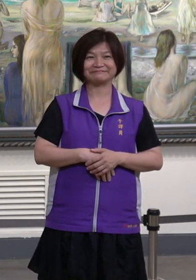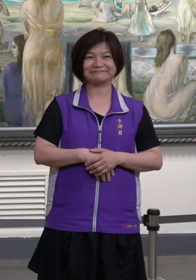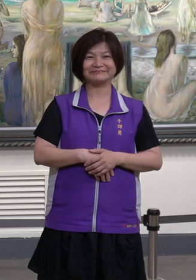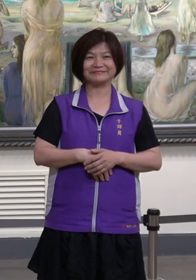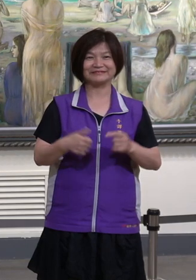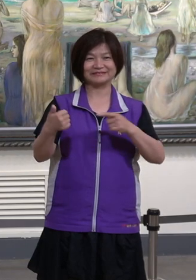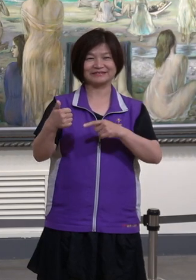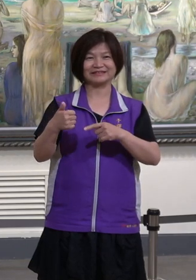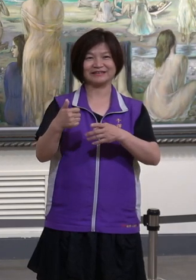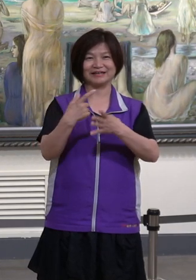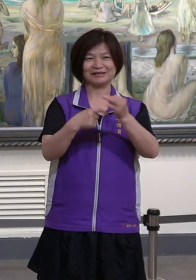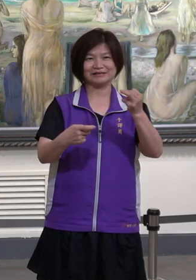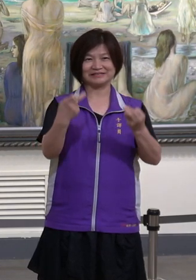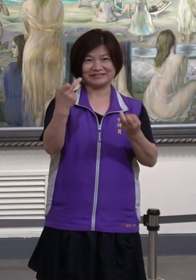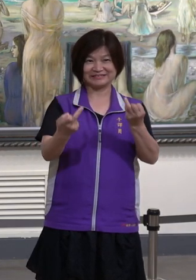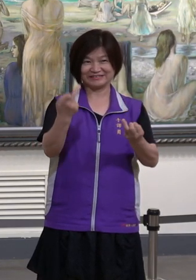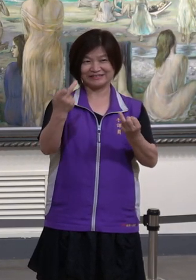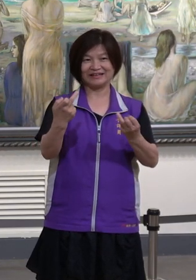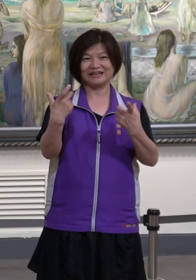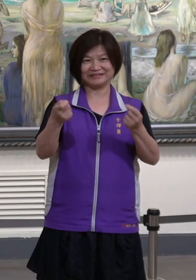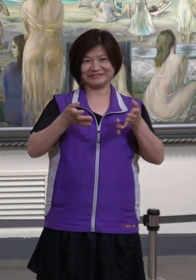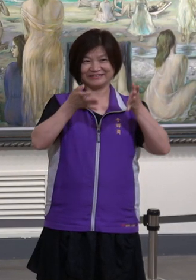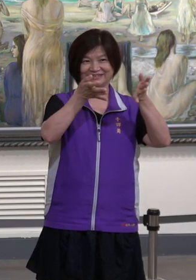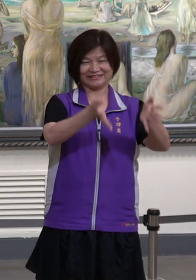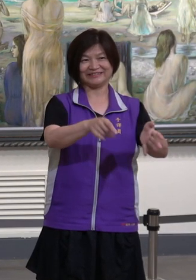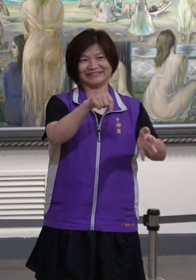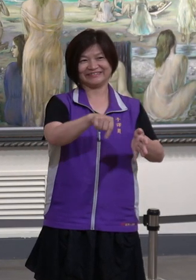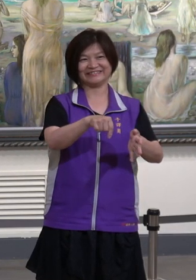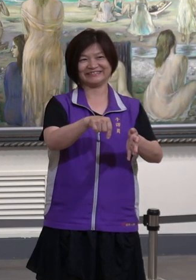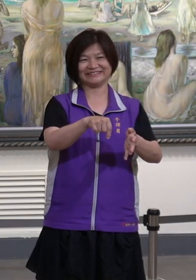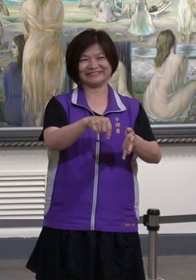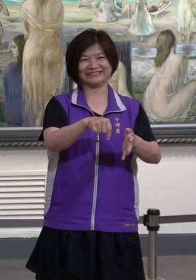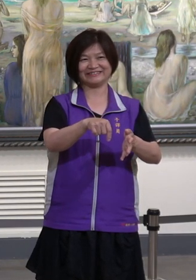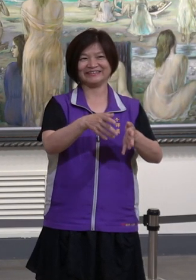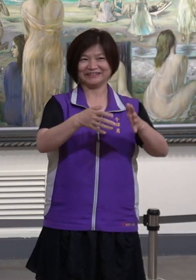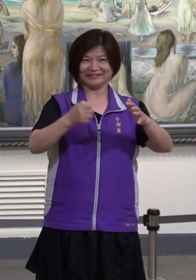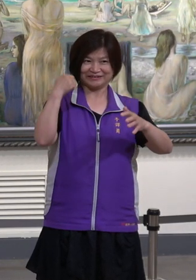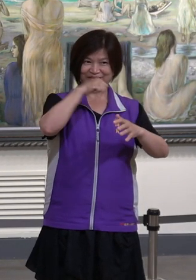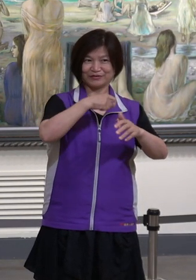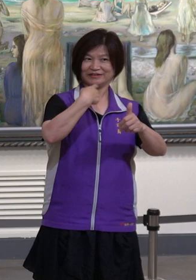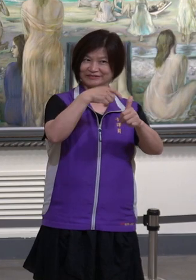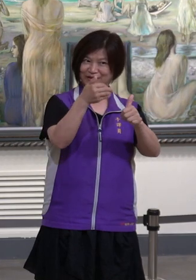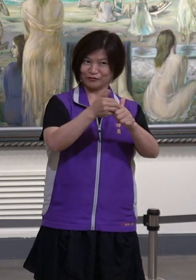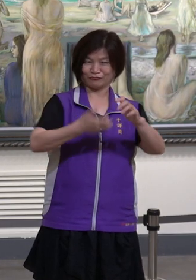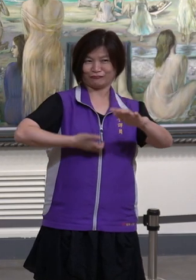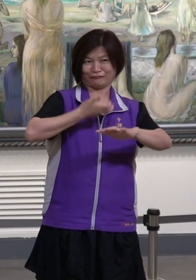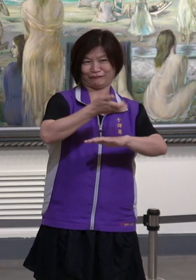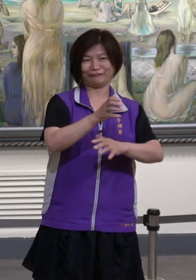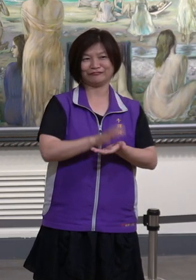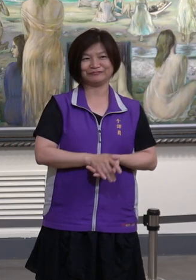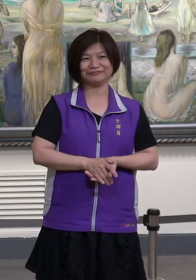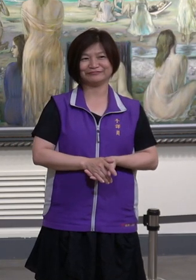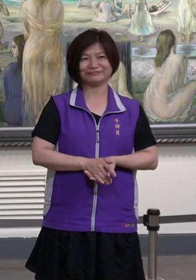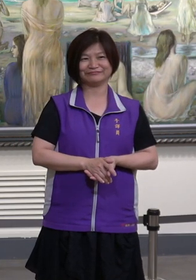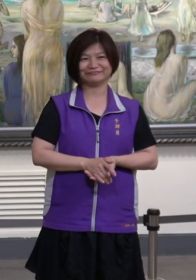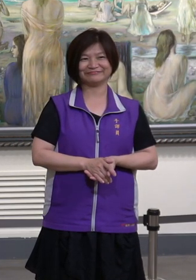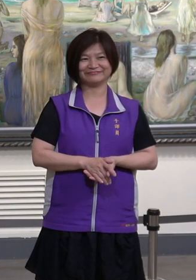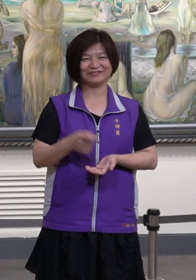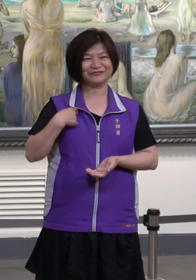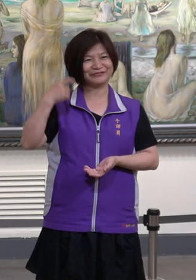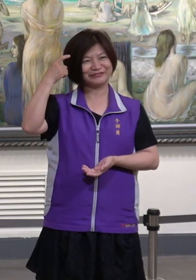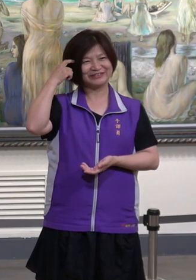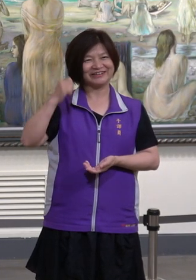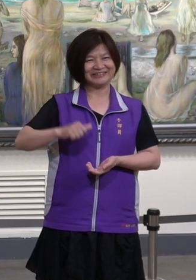所以他11个姐妹之间呢都从事各方的为台湾教育工作来努力，所以这个家